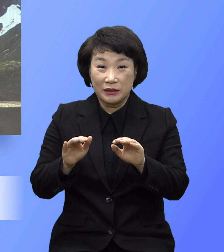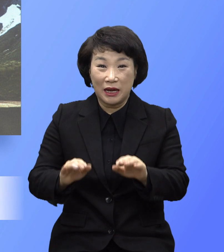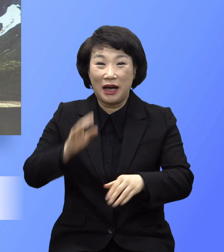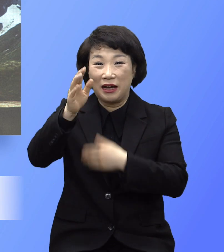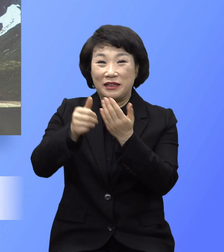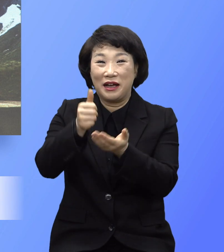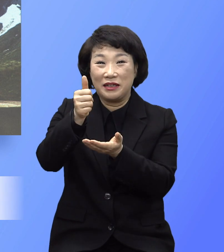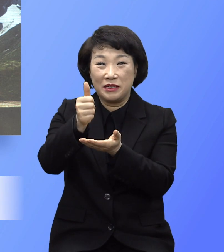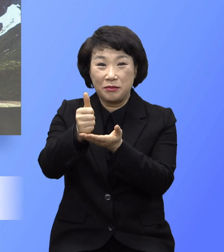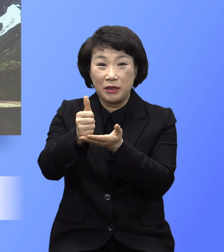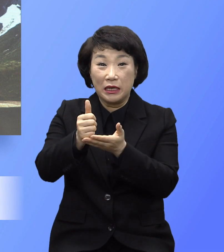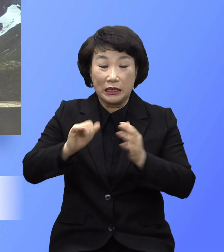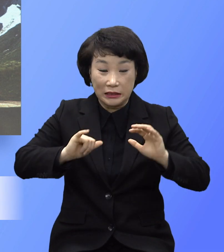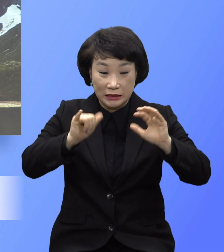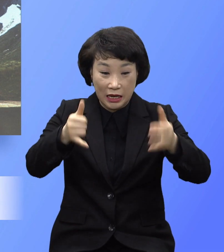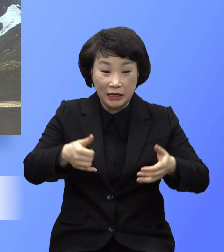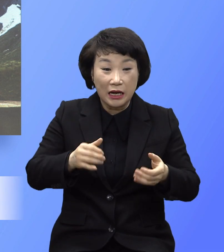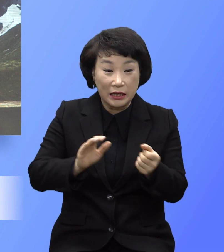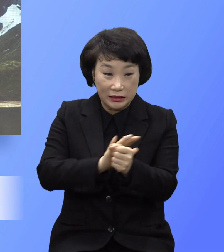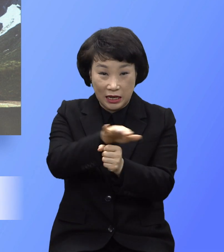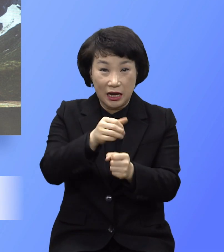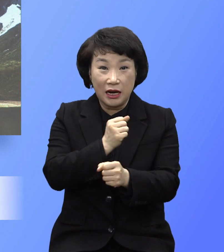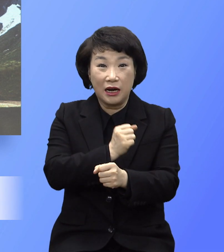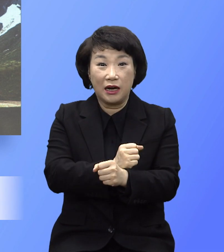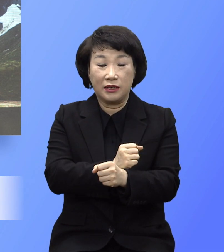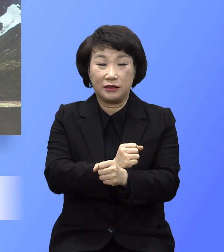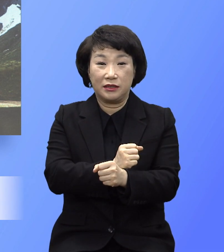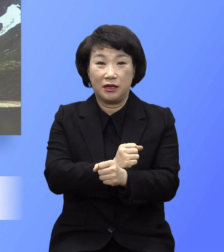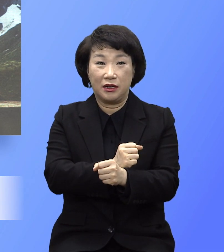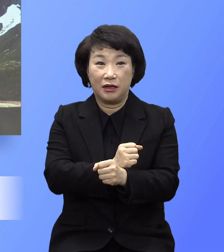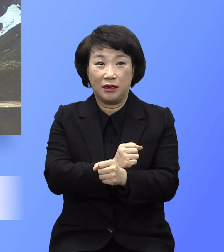하나님이 세상을 사랑하사